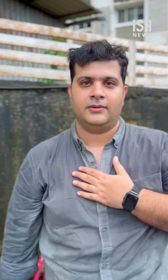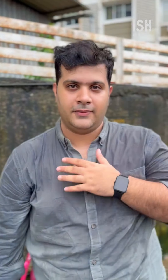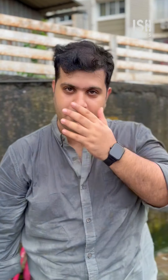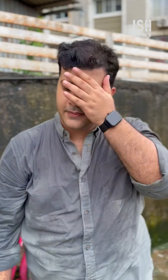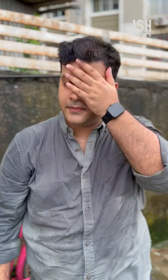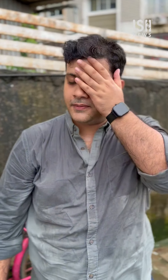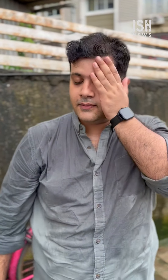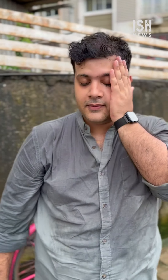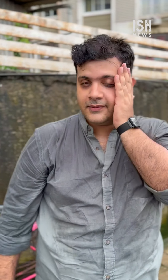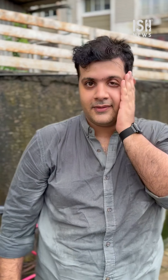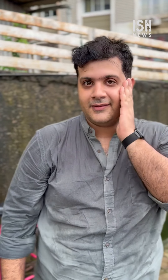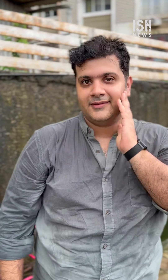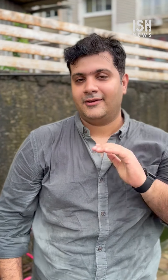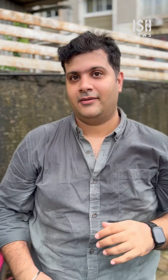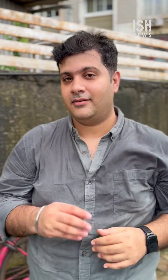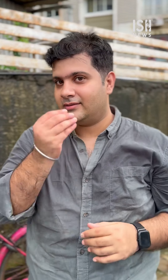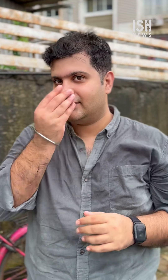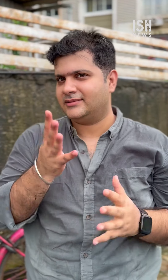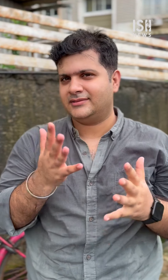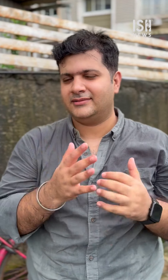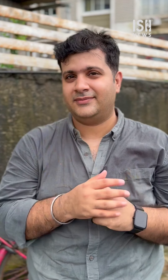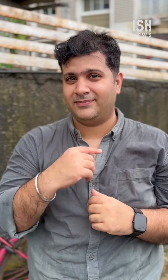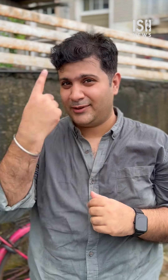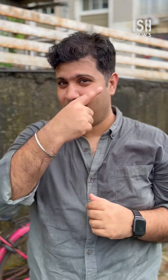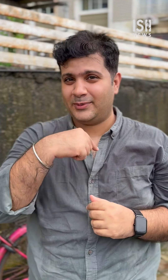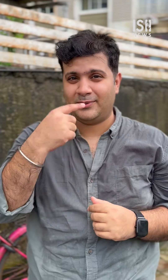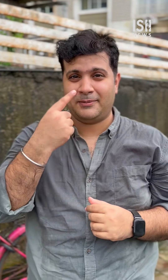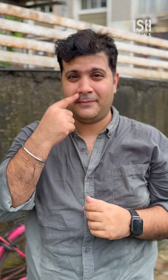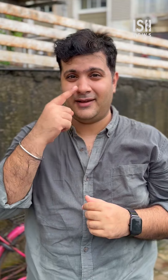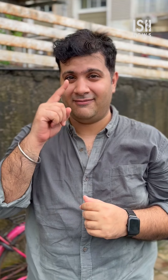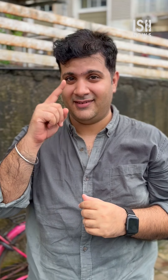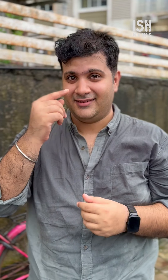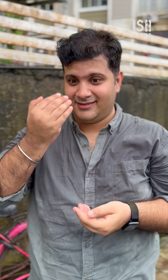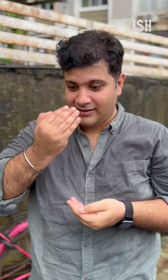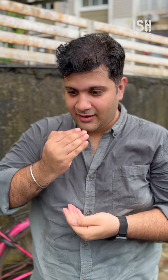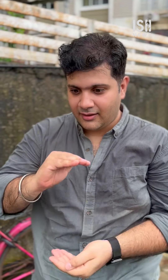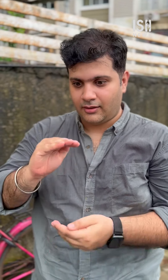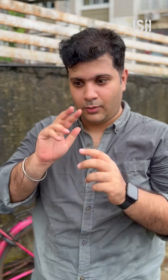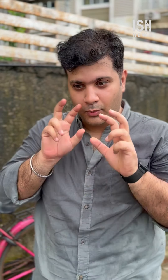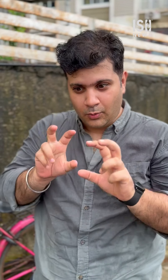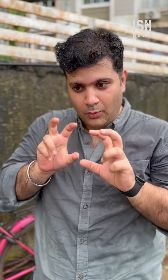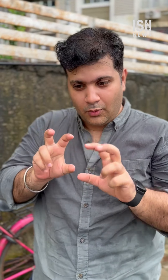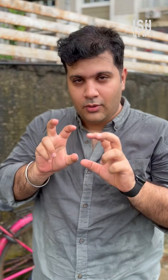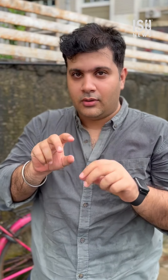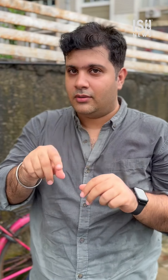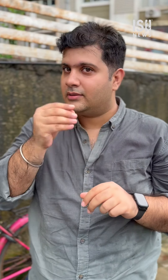हाश, आसान नहीं है। बच्चों पर नजर रखना मम्मी पापा का काम है।